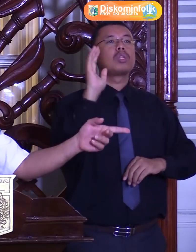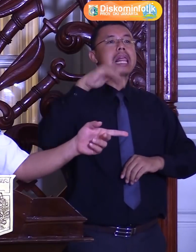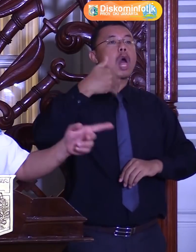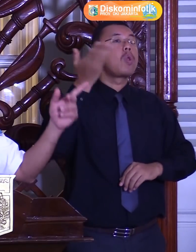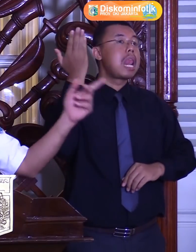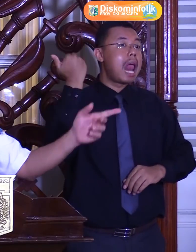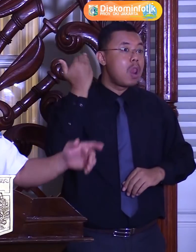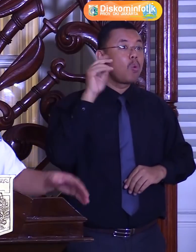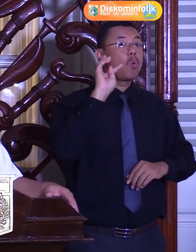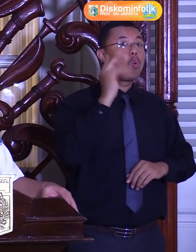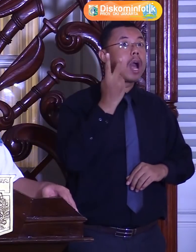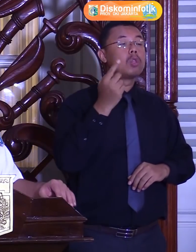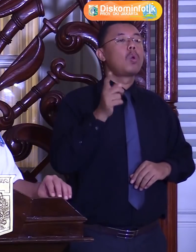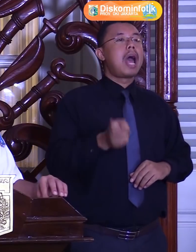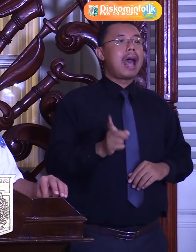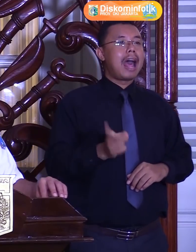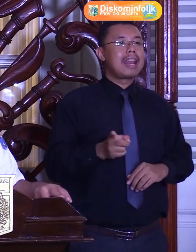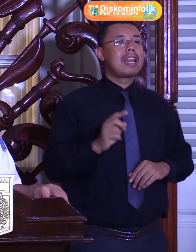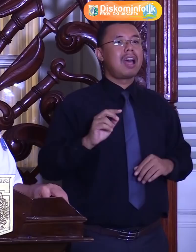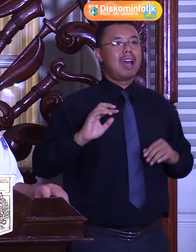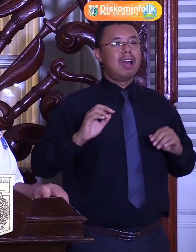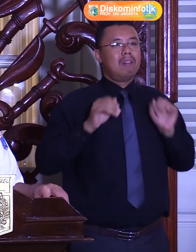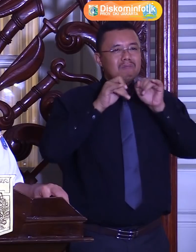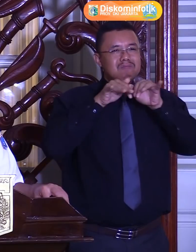lalu ketika terjadi wabah